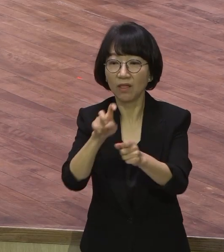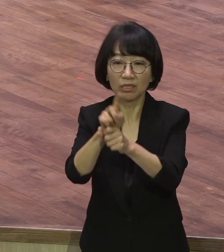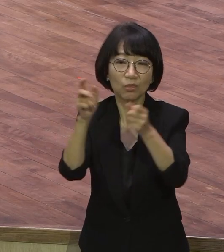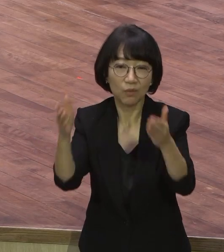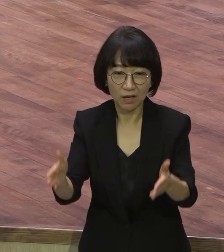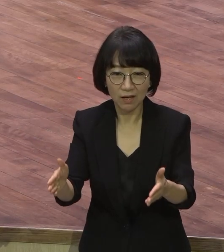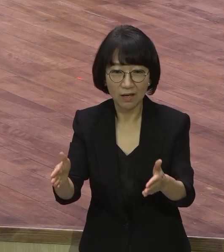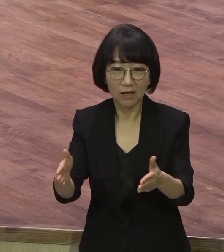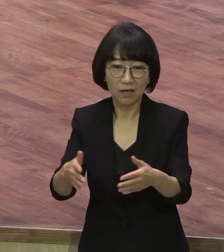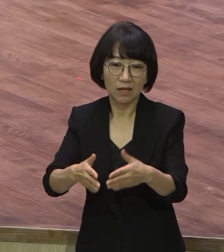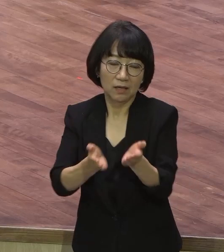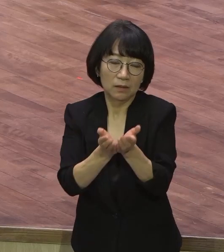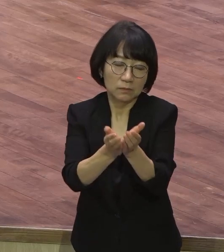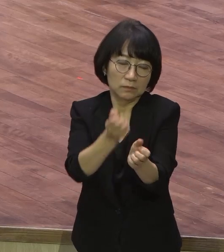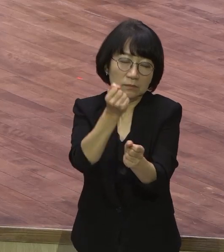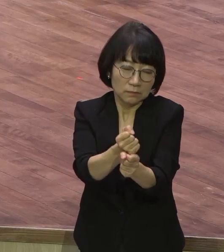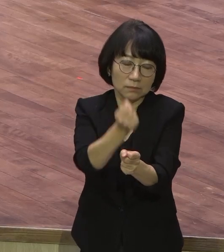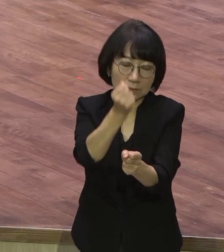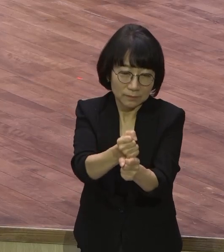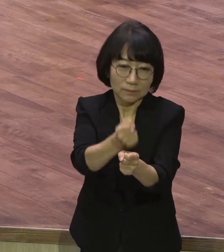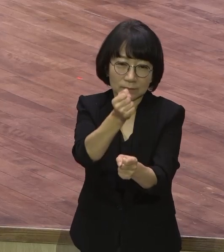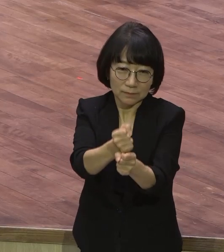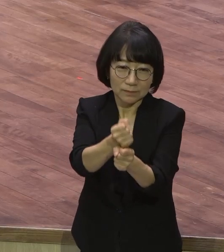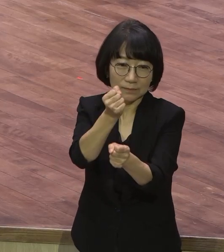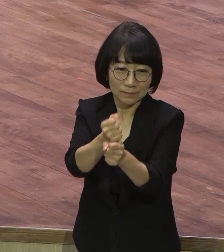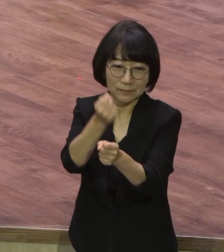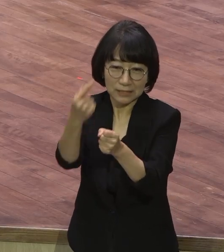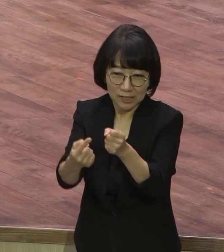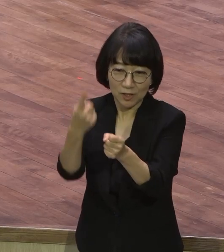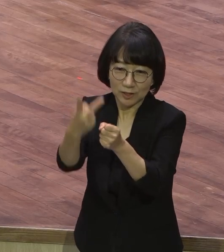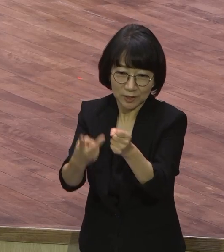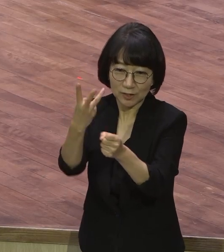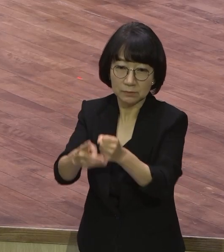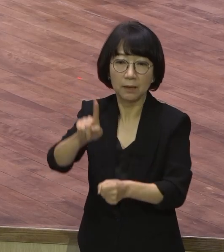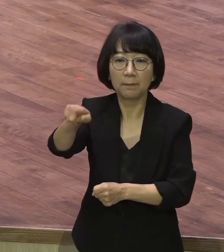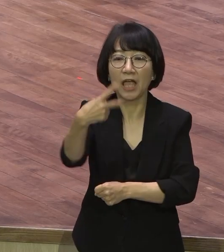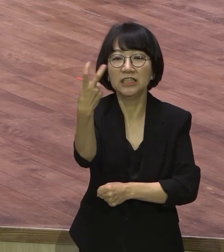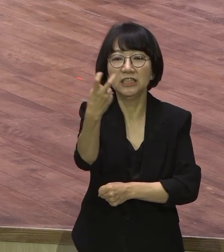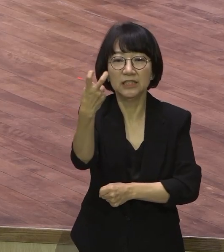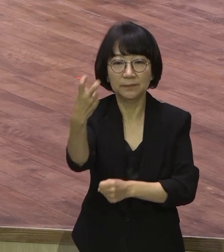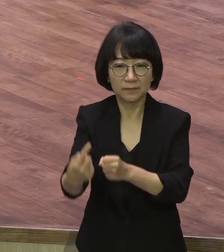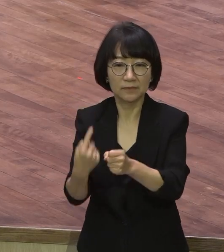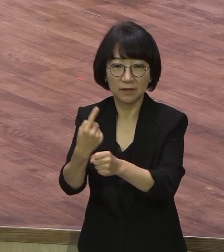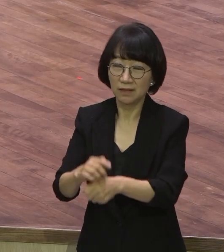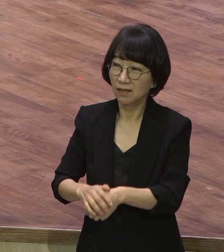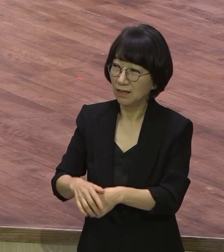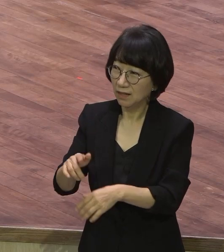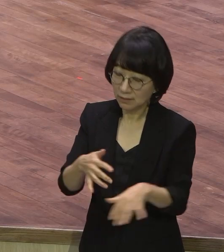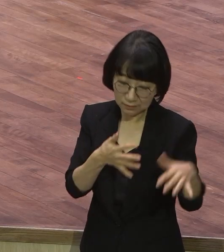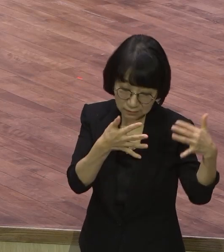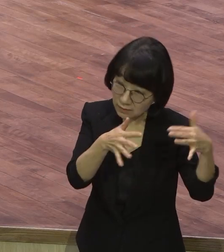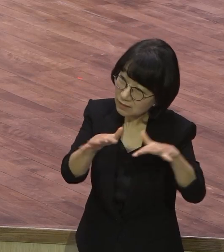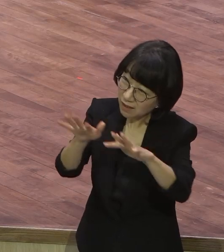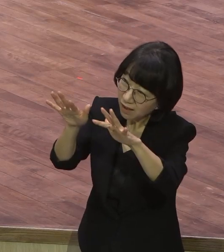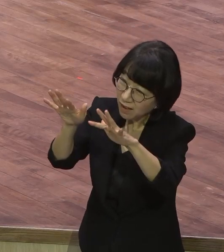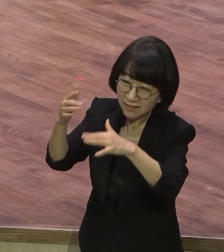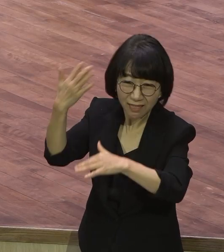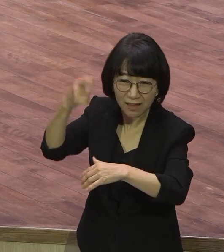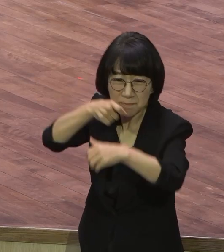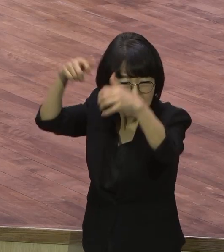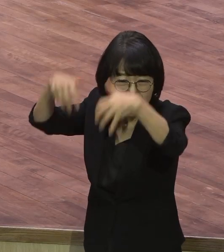가족이 막 방주 짓는데 전 섬을 산에서 그 당시에